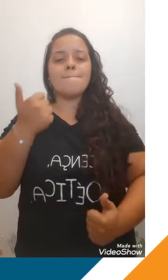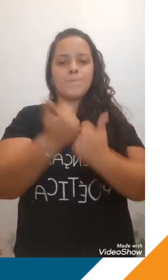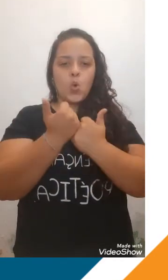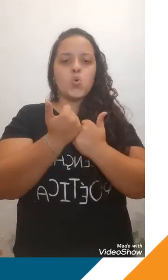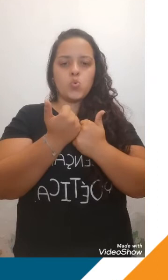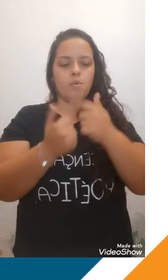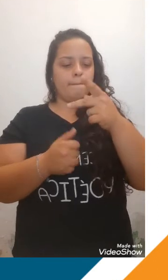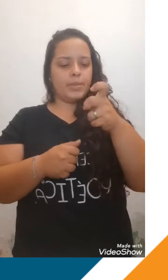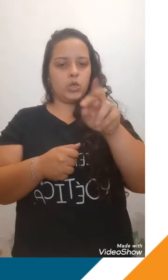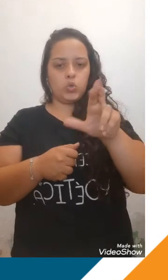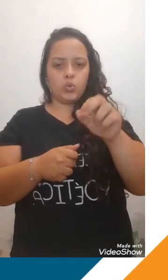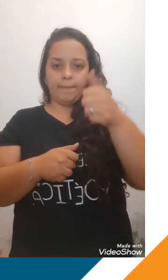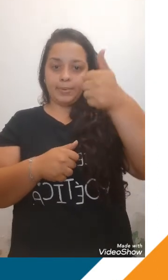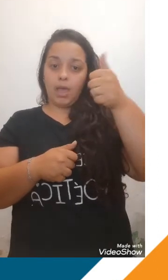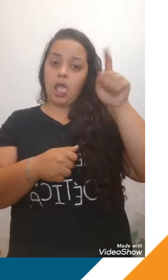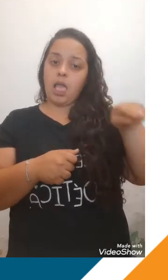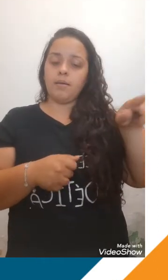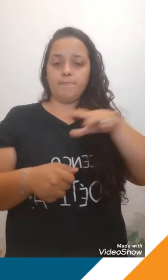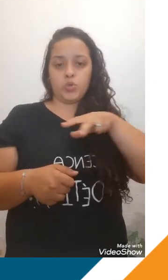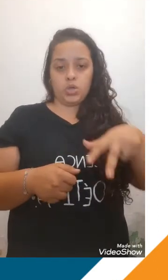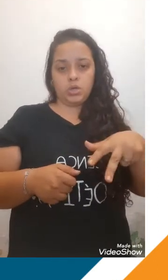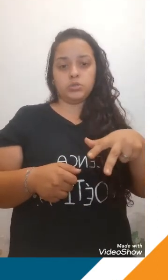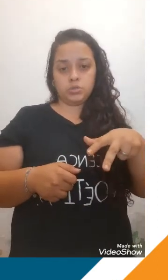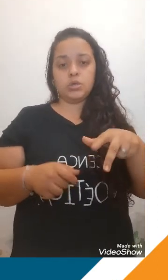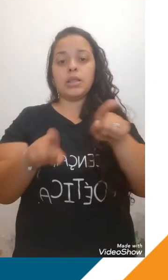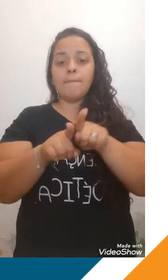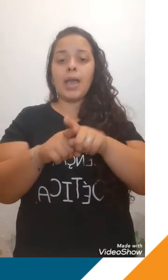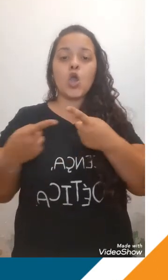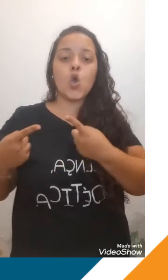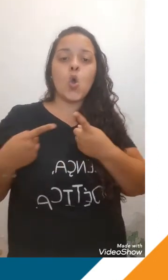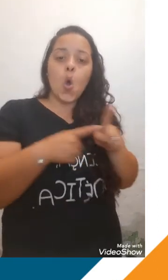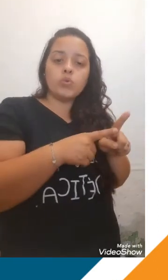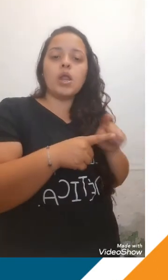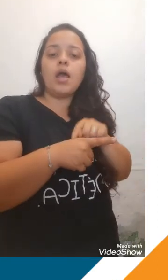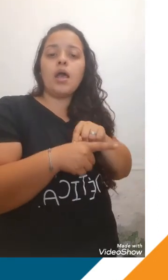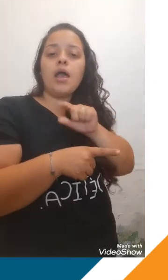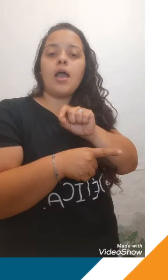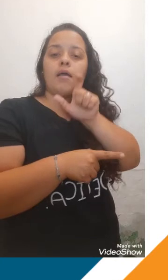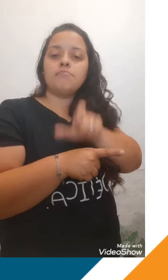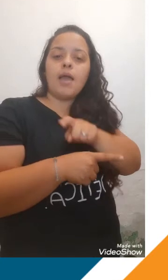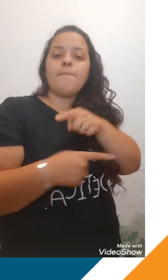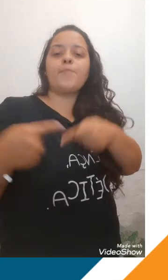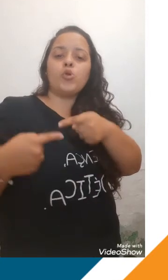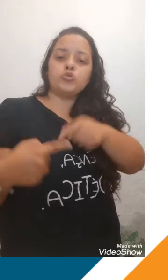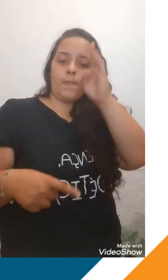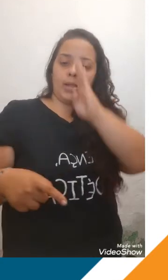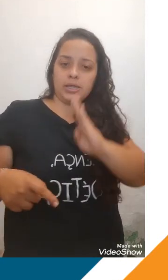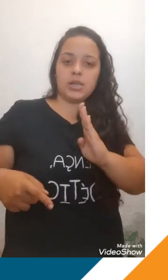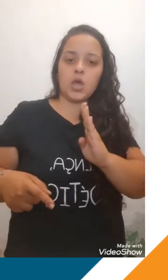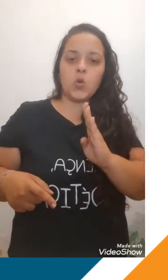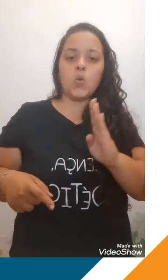apoio ao Pedro I, que vem da parte portuguesa, e aquela oposição feita pelos brasileiros, pelos políticos